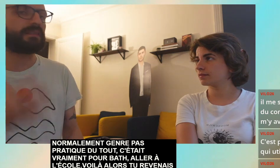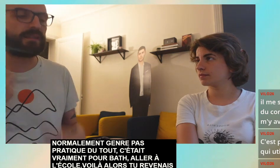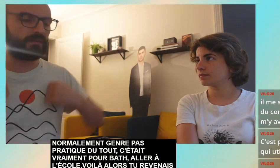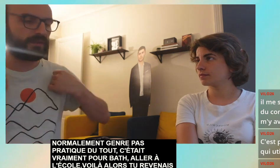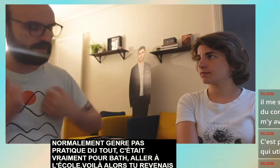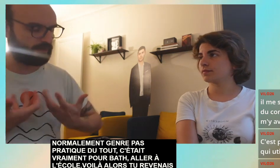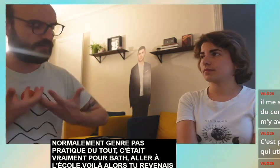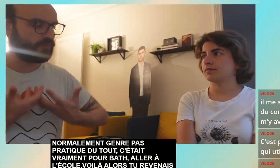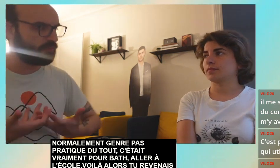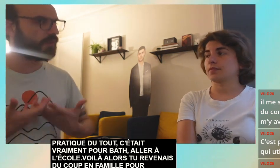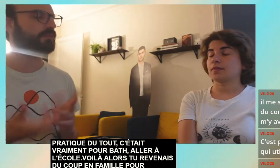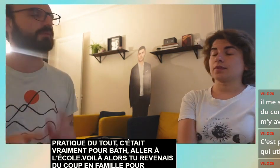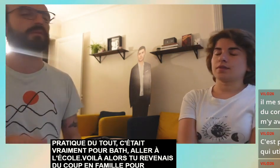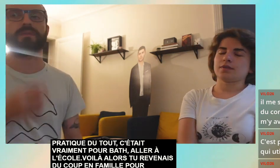c'était lourd et tout.